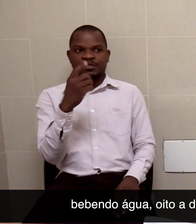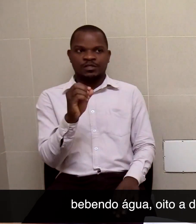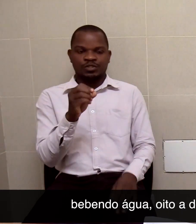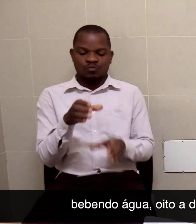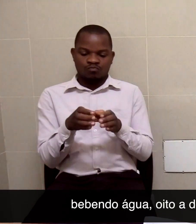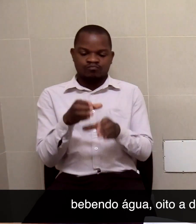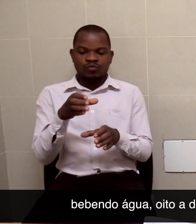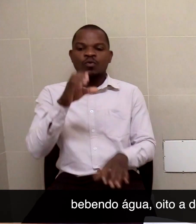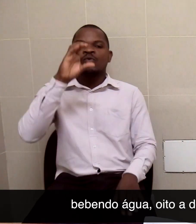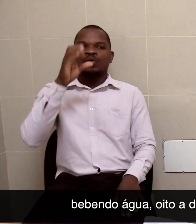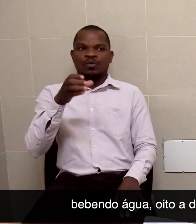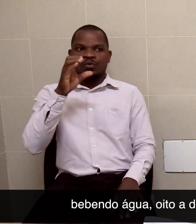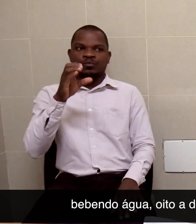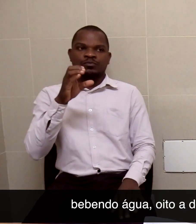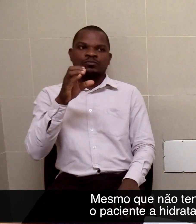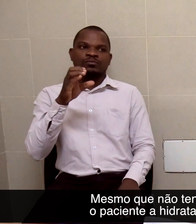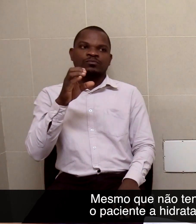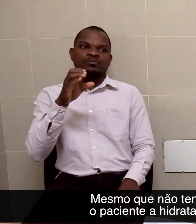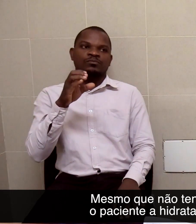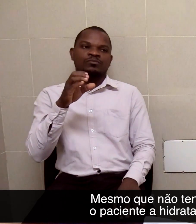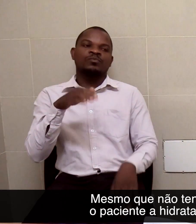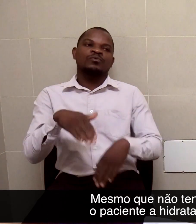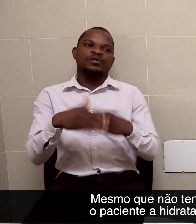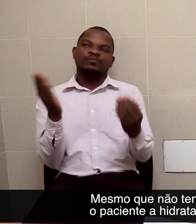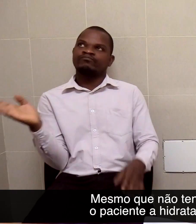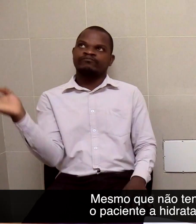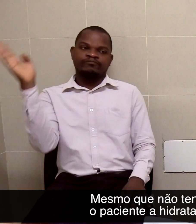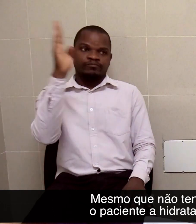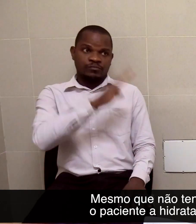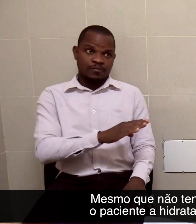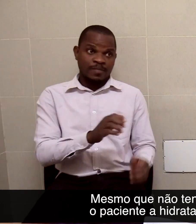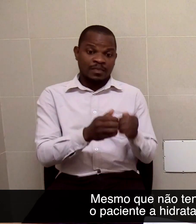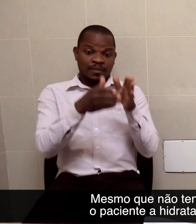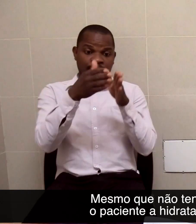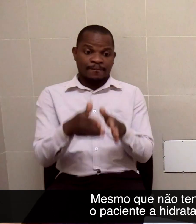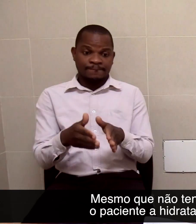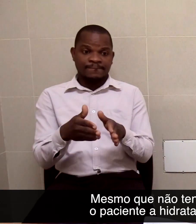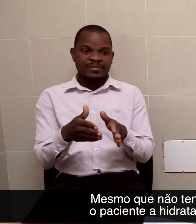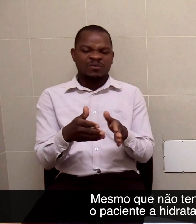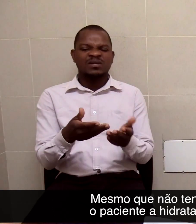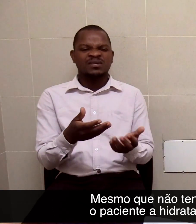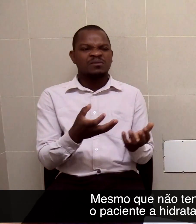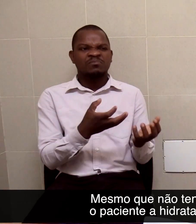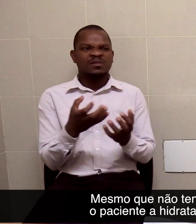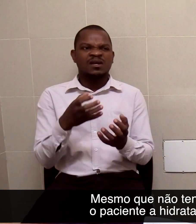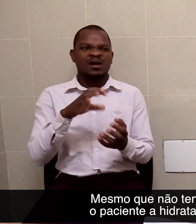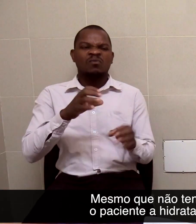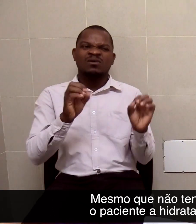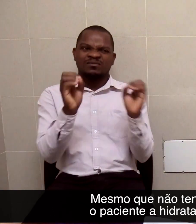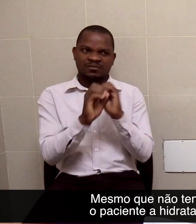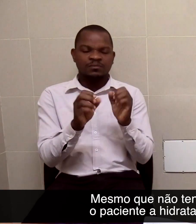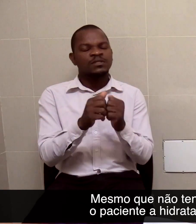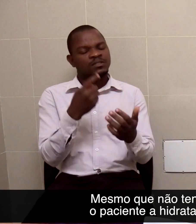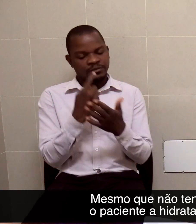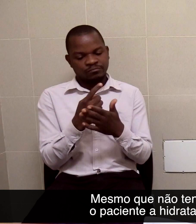dia em goles. Mesmo que o paciente não tenha sede, nós aconselhamos o paciente